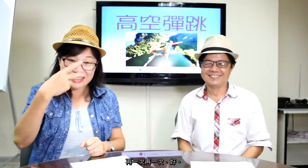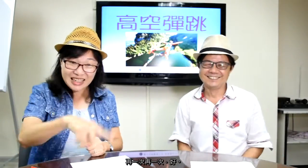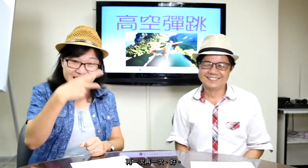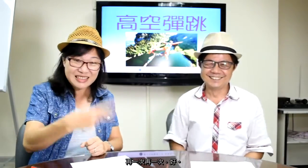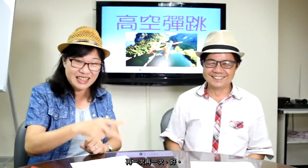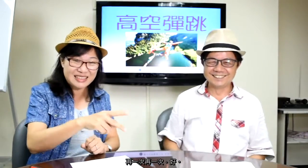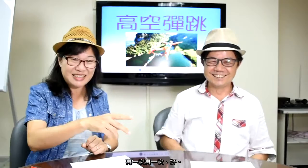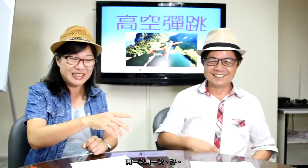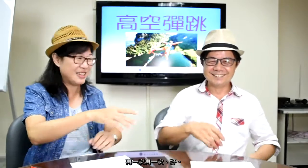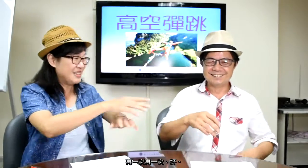再一次，再一次。